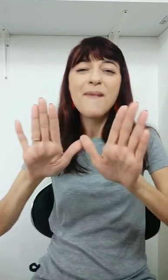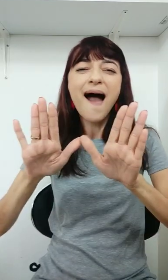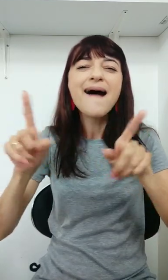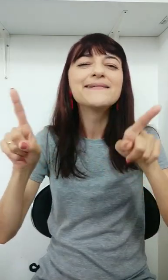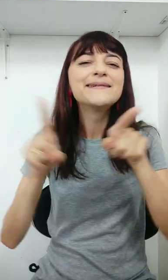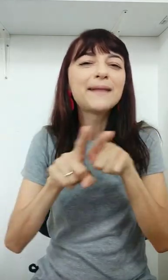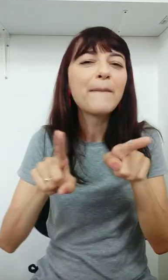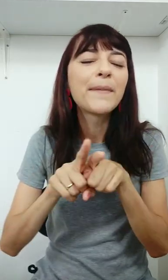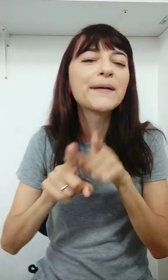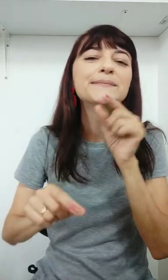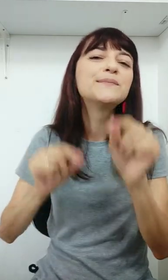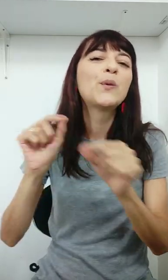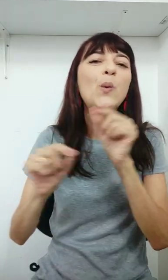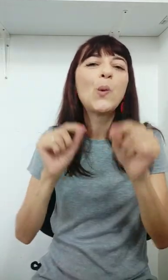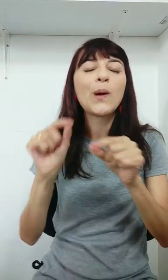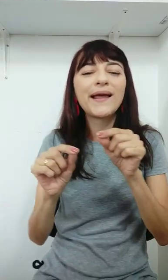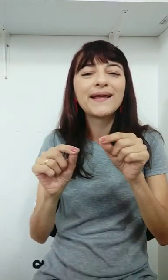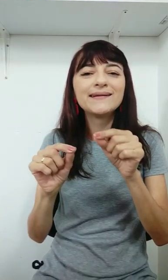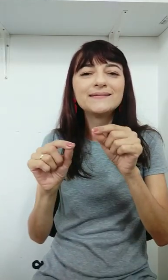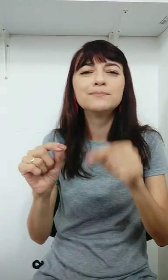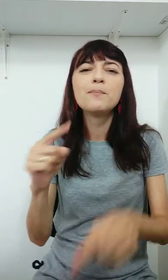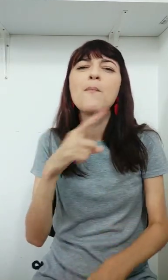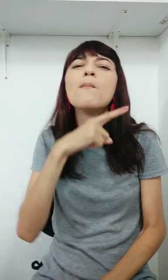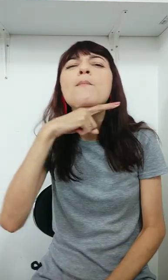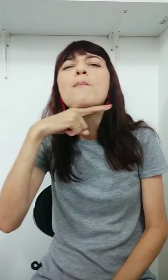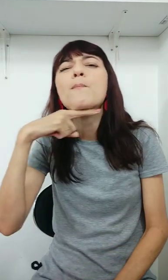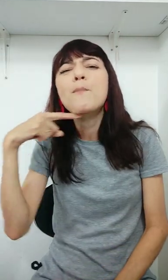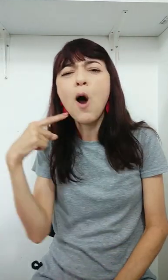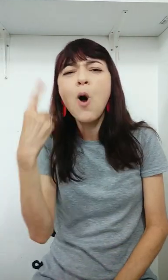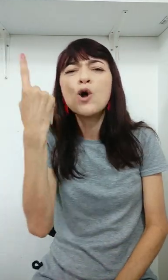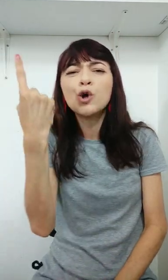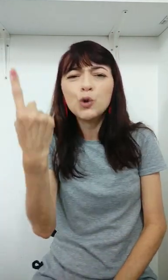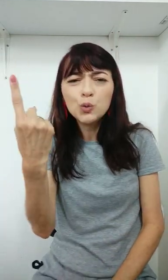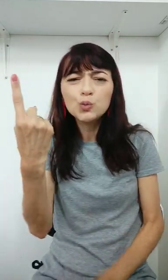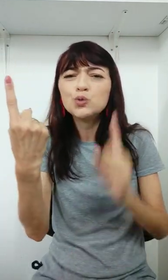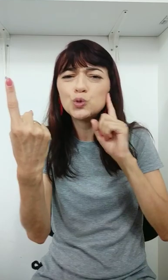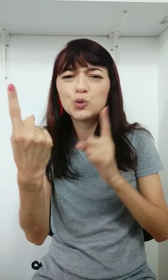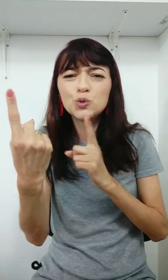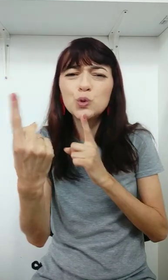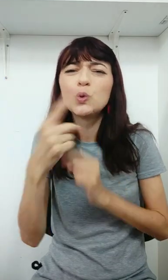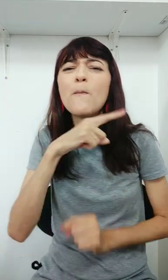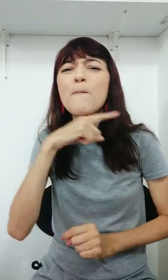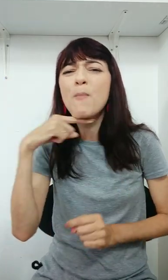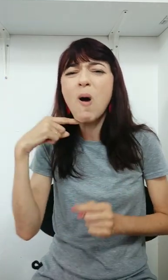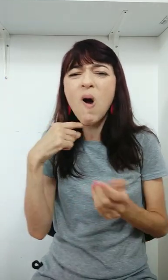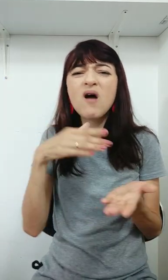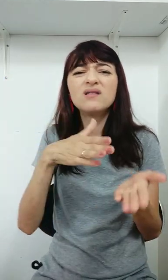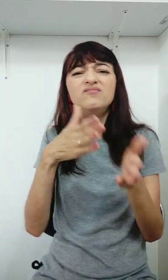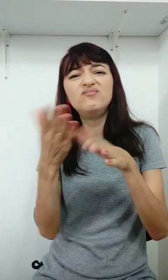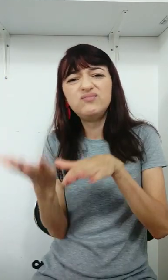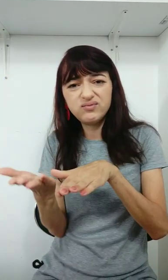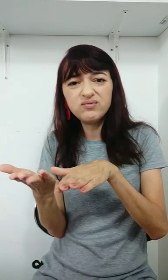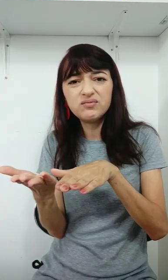aqui. Então quando vocês veem um surdo, por exemplo, fazendo aquela festa toda, porque um surdo passou no